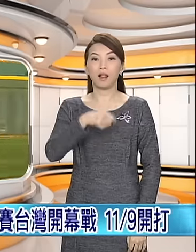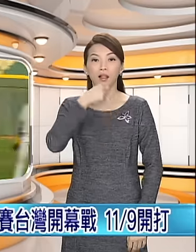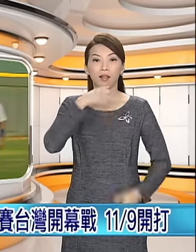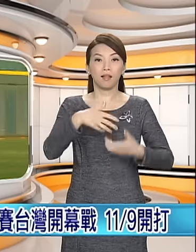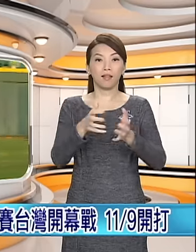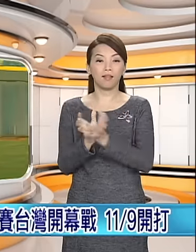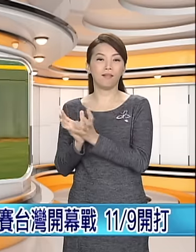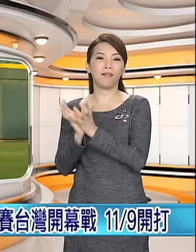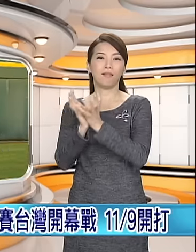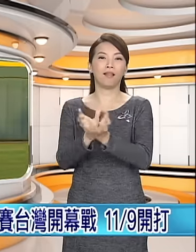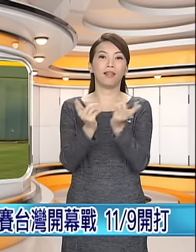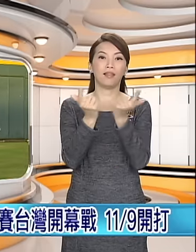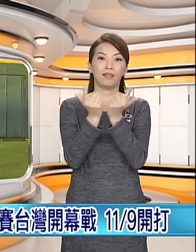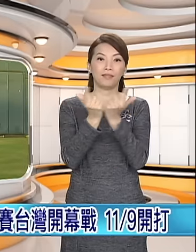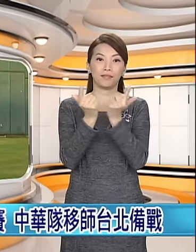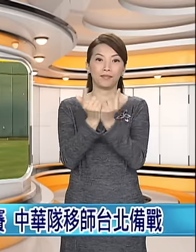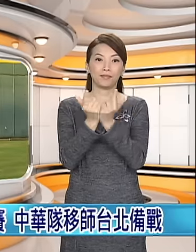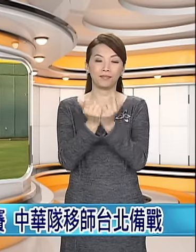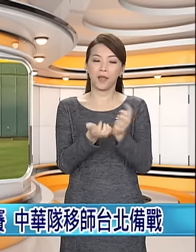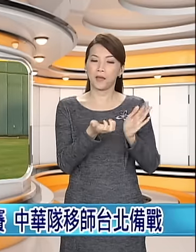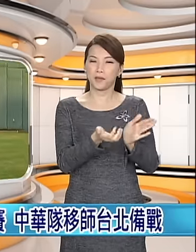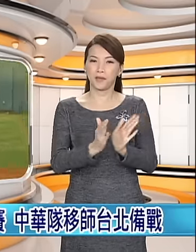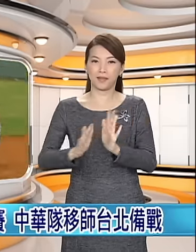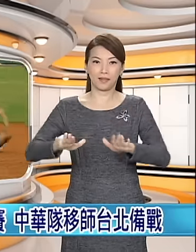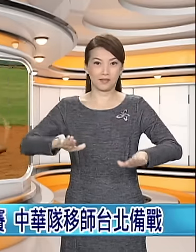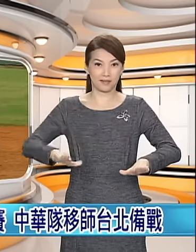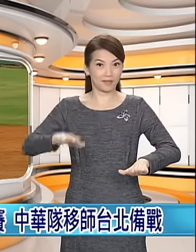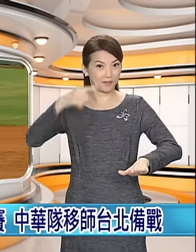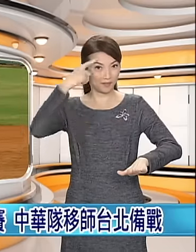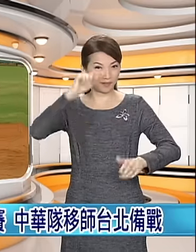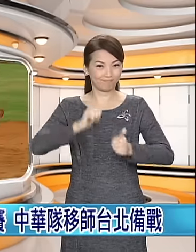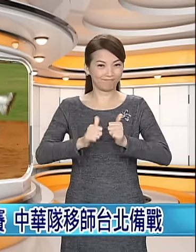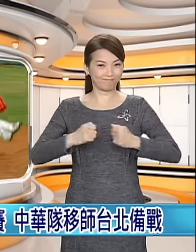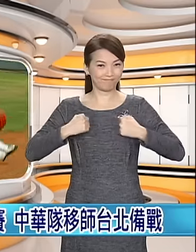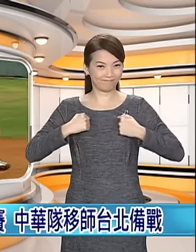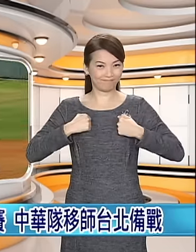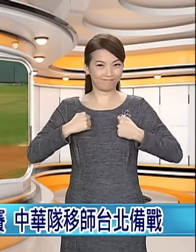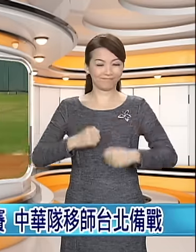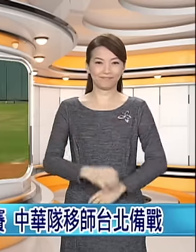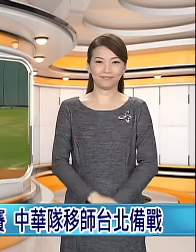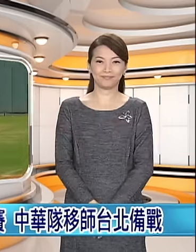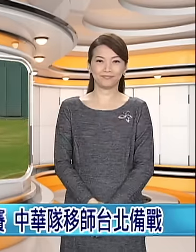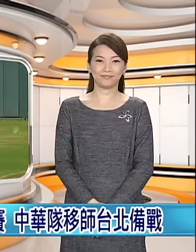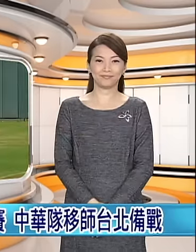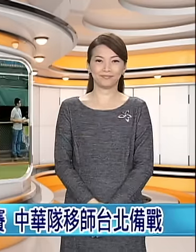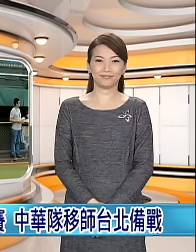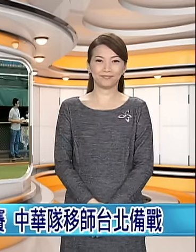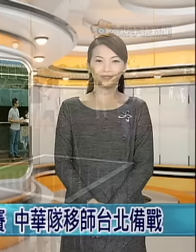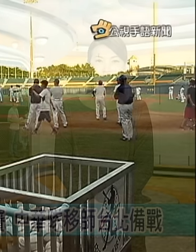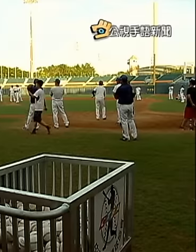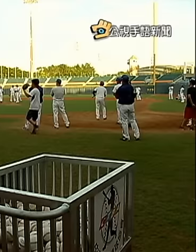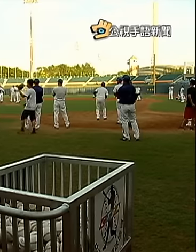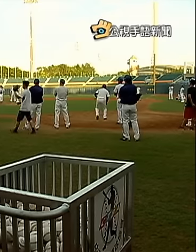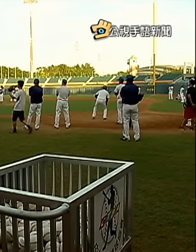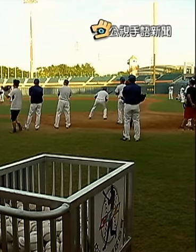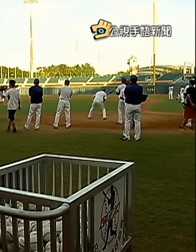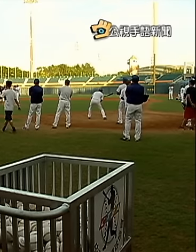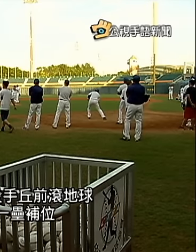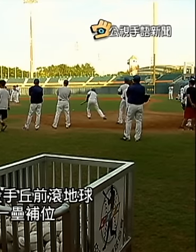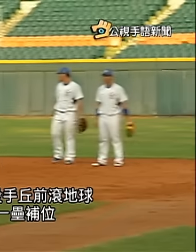遗失到了台北备战精明两天的官办热身赛模拟投手秋